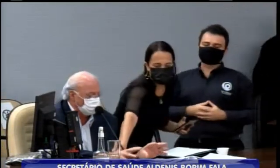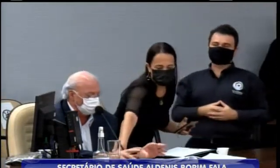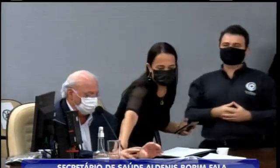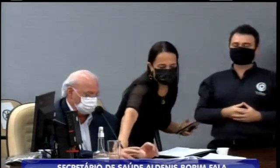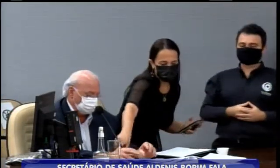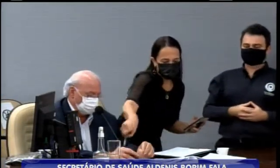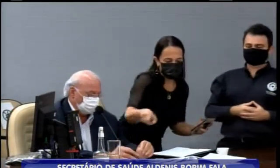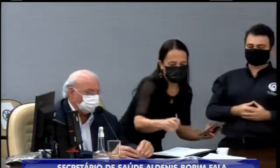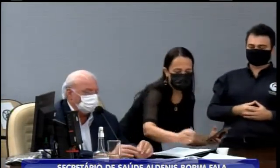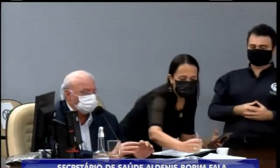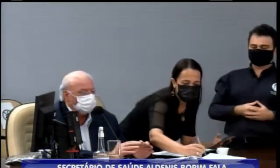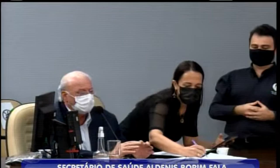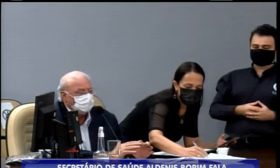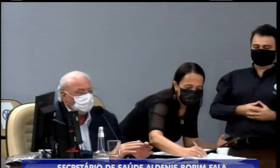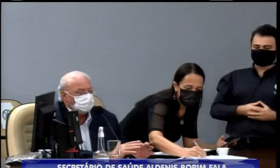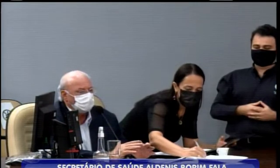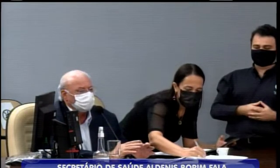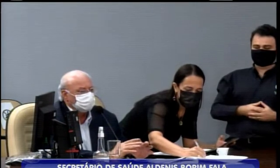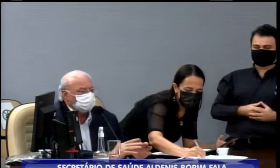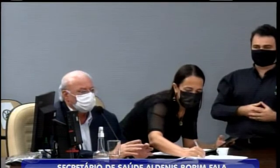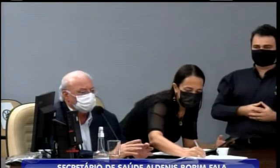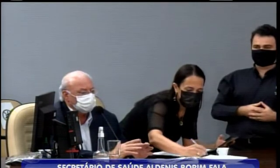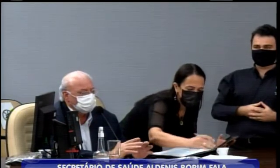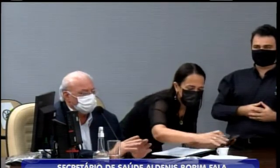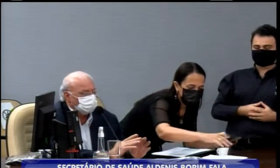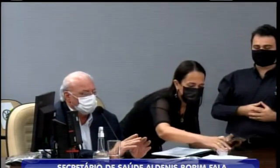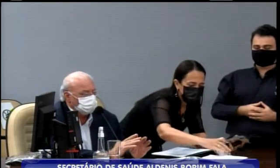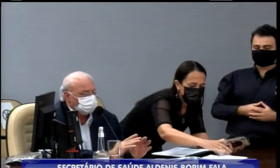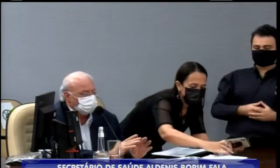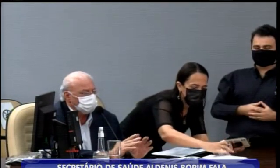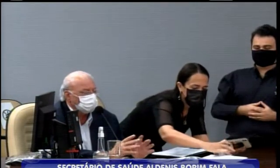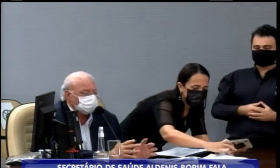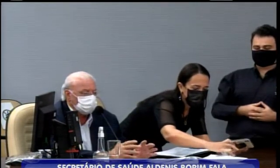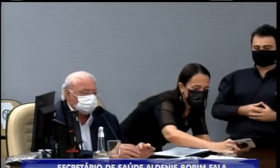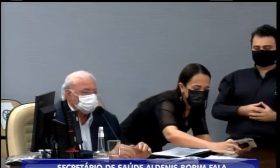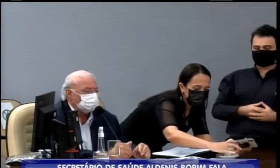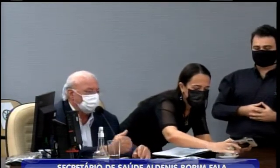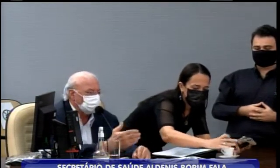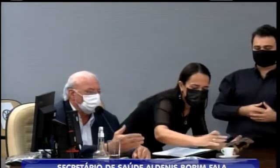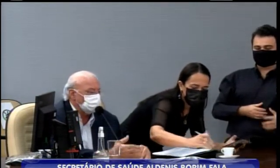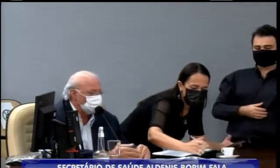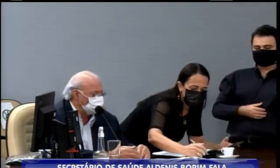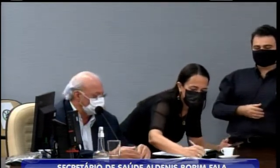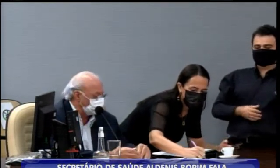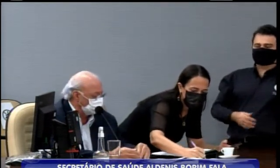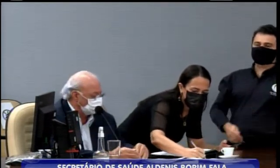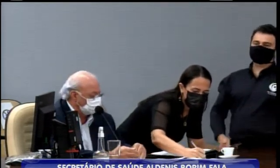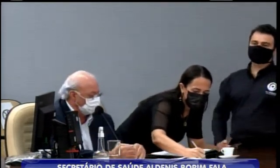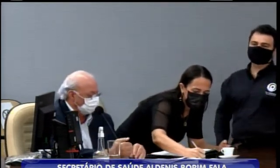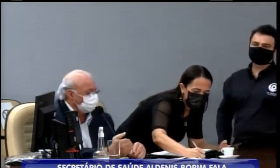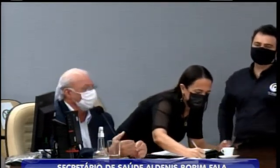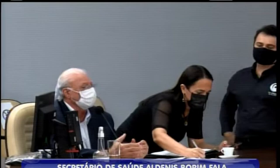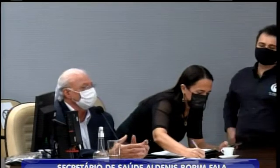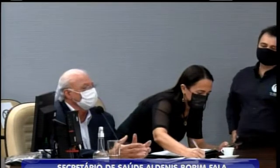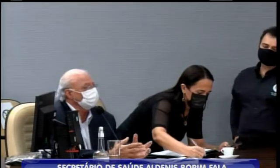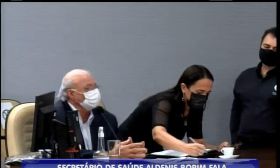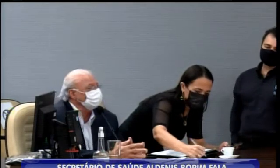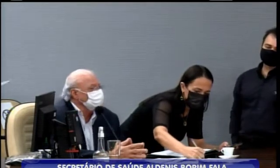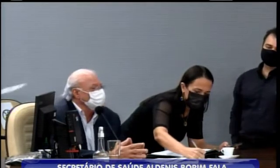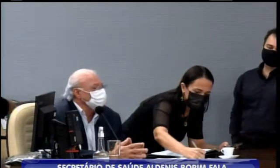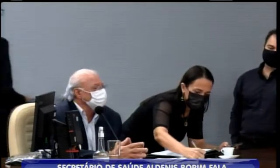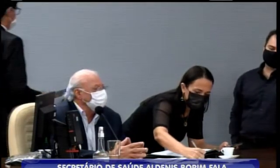planejar isso, João Paulo? Nós fizemos, desculpe chamar de João Paulo, o vereador João Paulo.